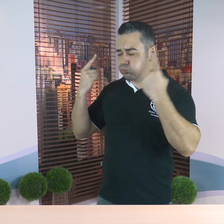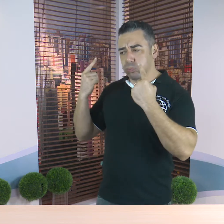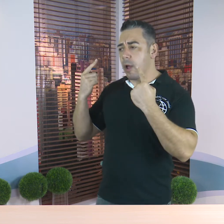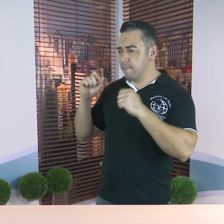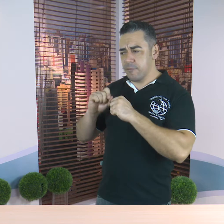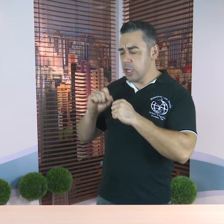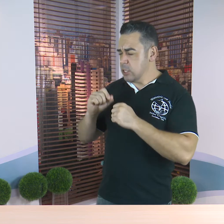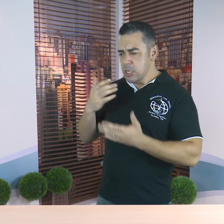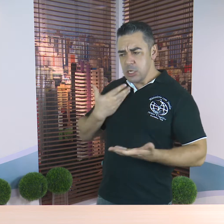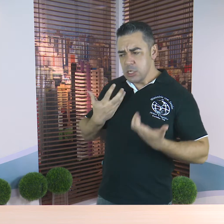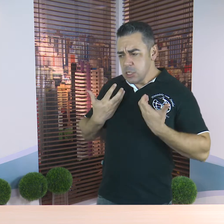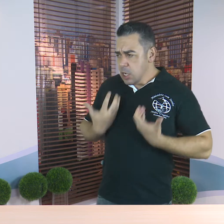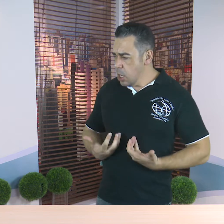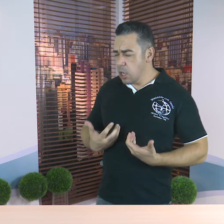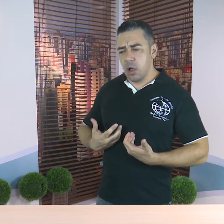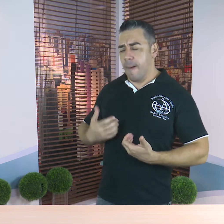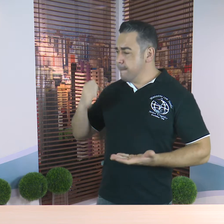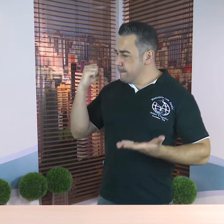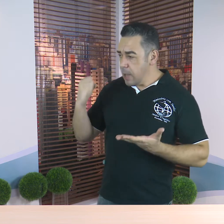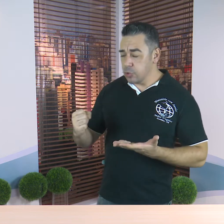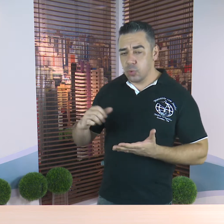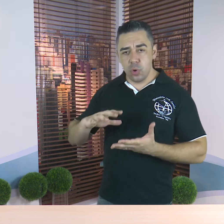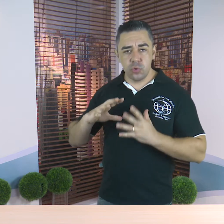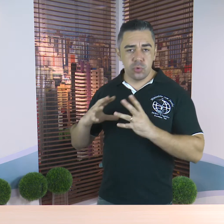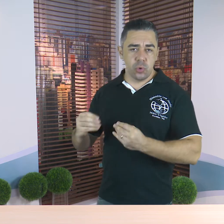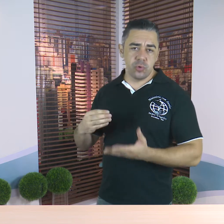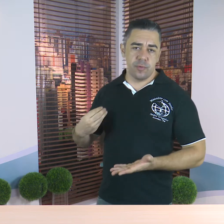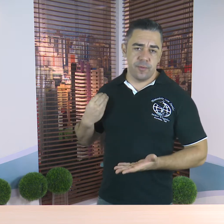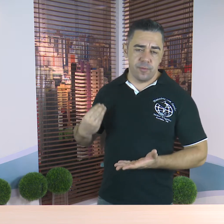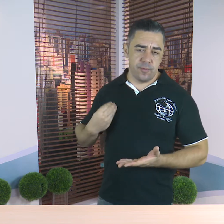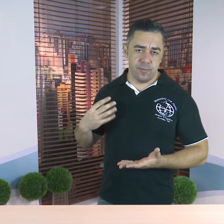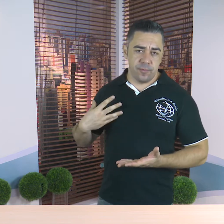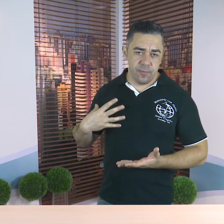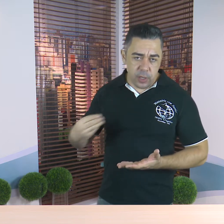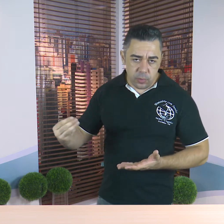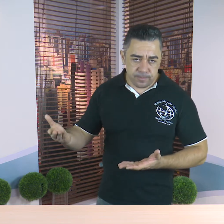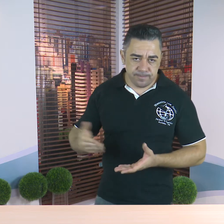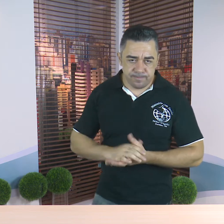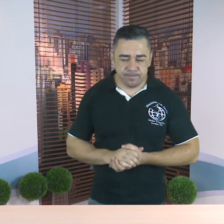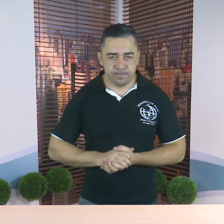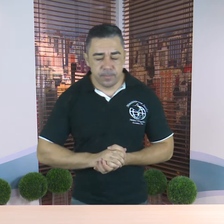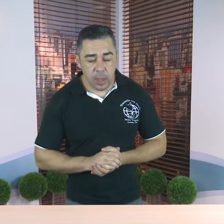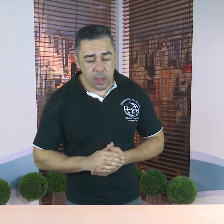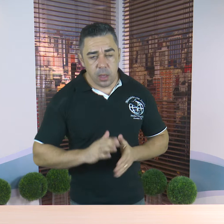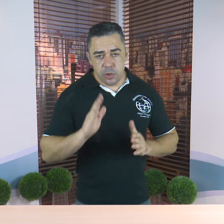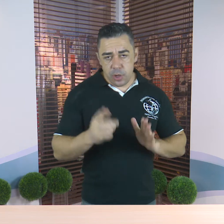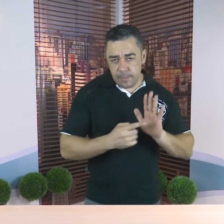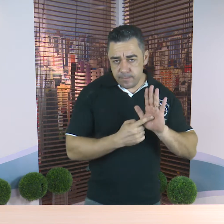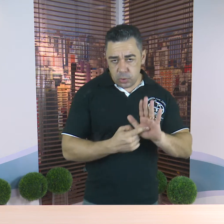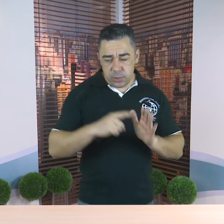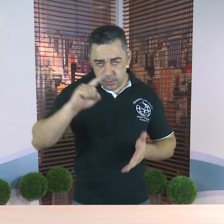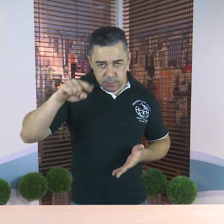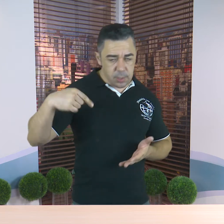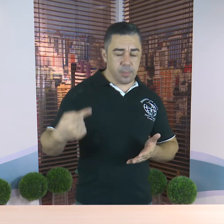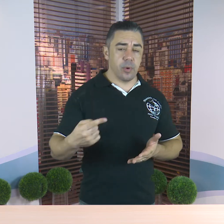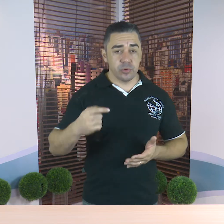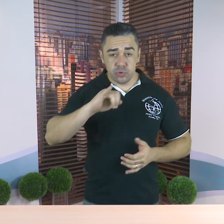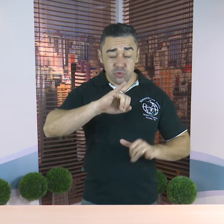foi totalmente justo em tê-los matado. Como fica demonstrado mais à frente, Jó sentiu-se